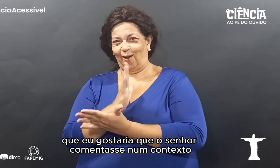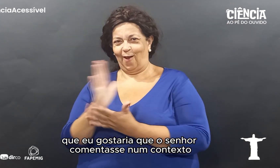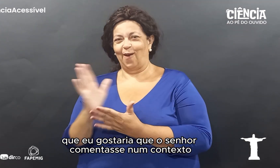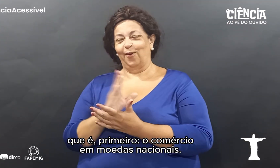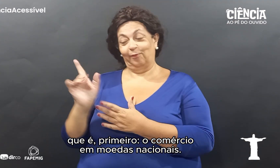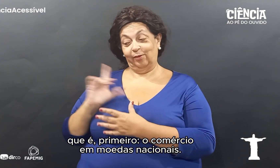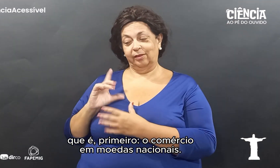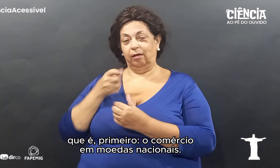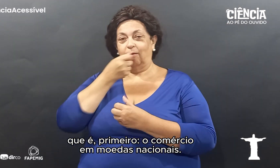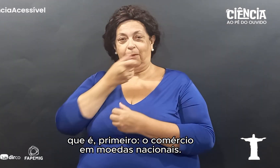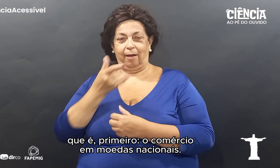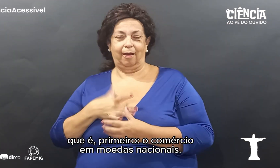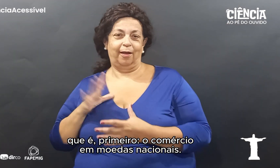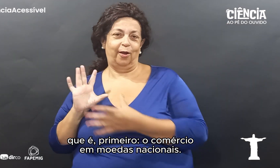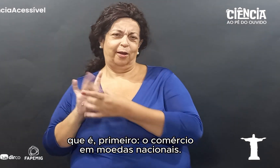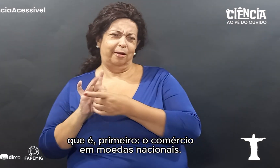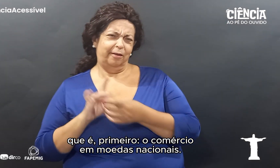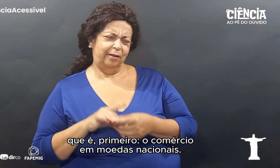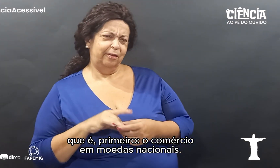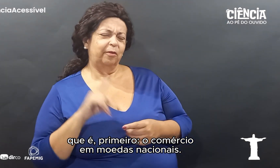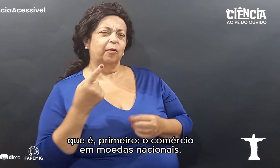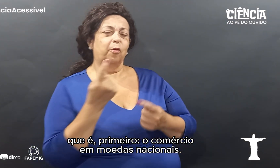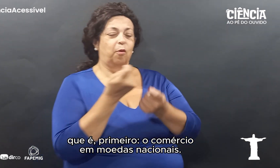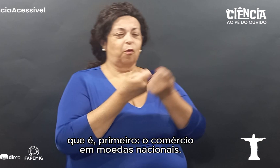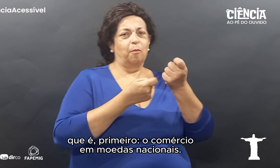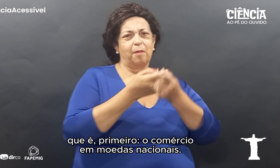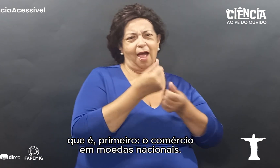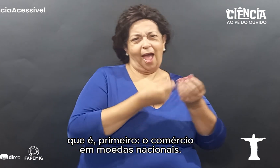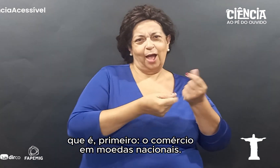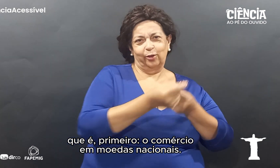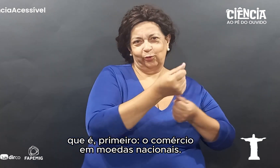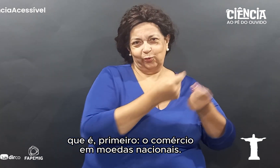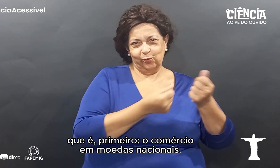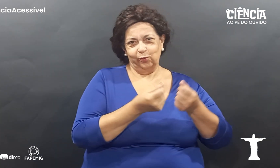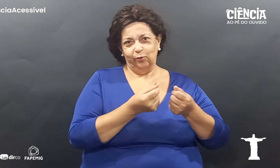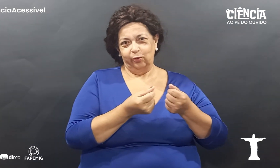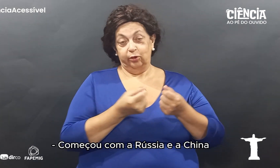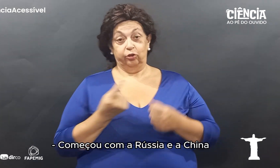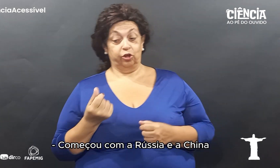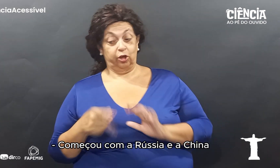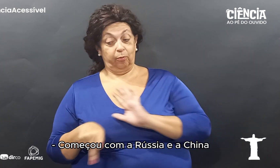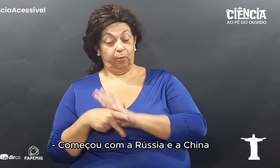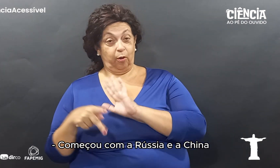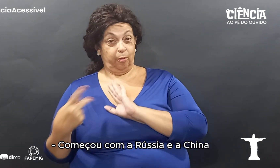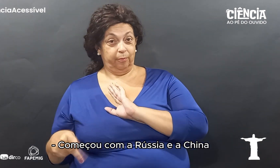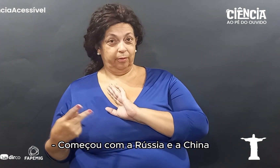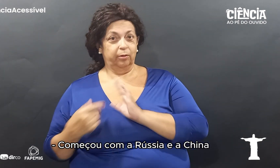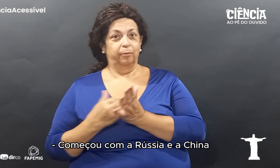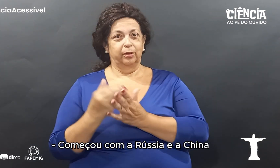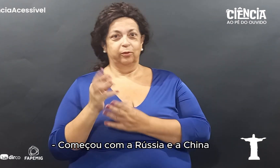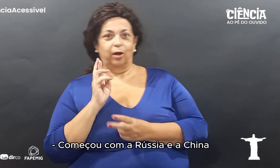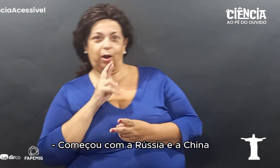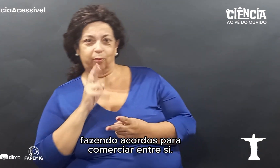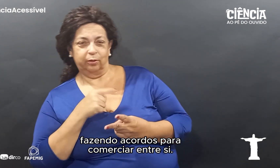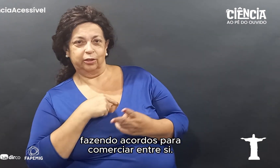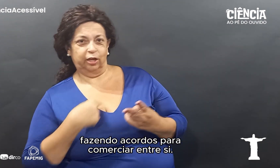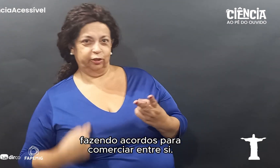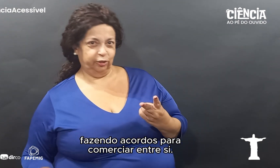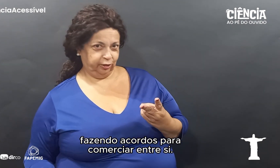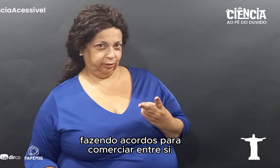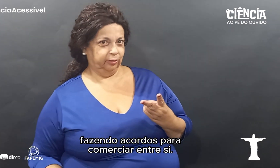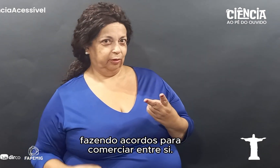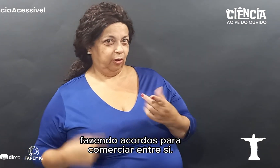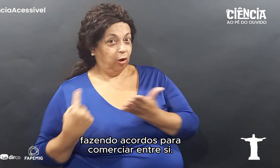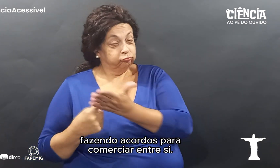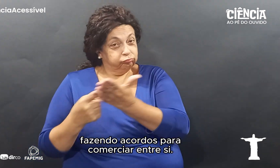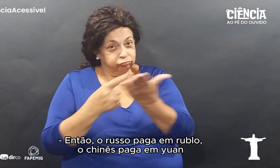num contexto, que é, primeiro, o comércio em moedas nacionais começou com a Rússia e a China fazendo